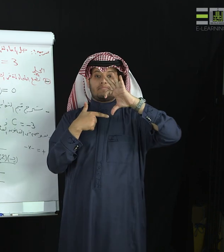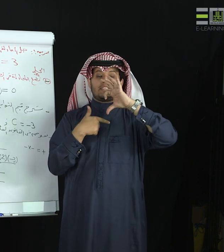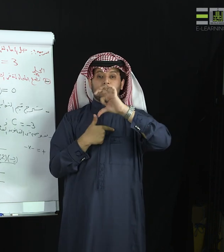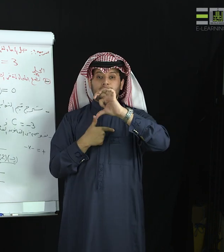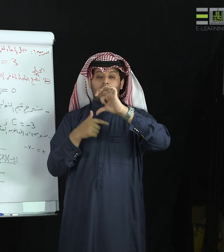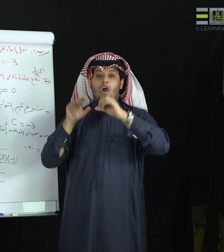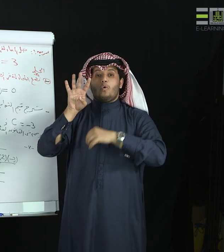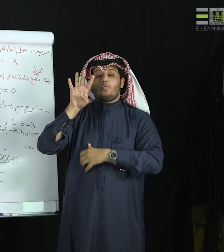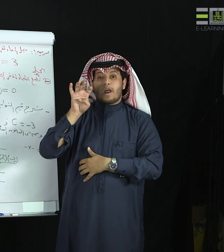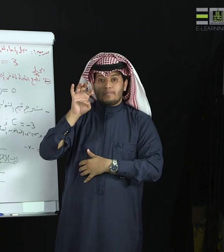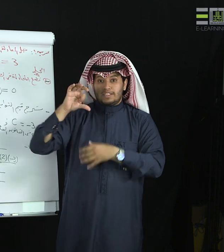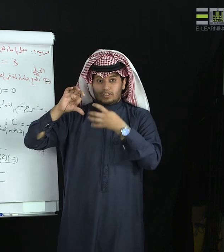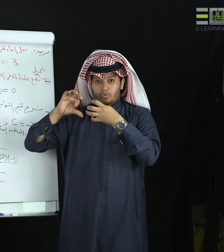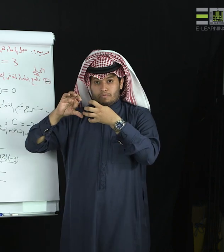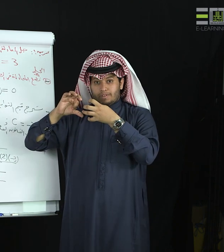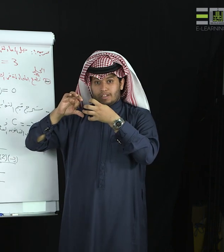49 على 4.